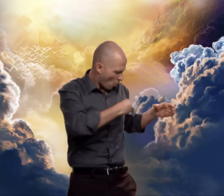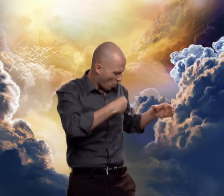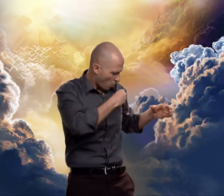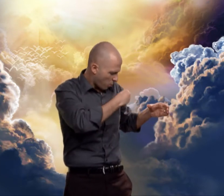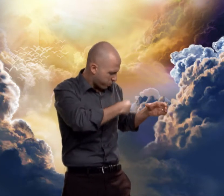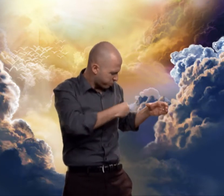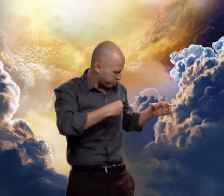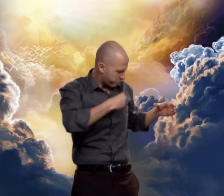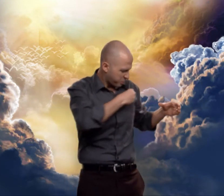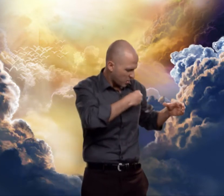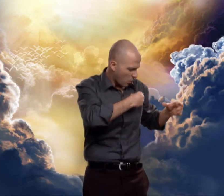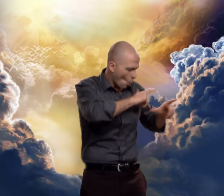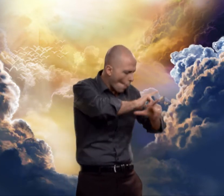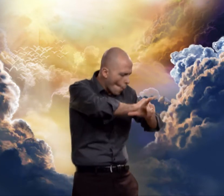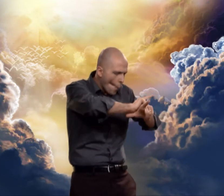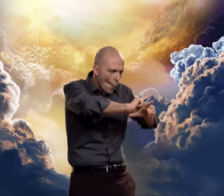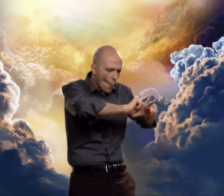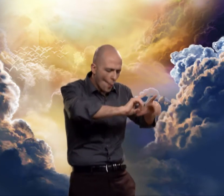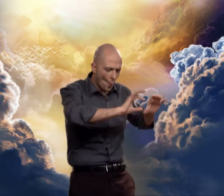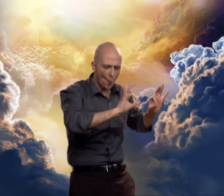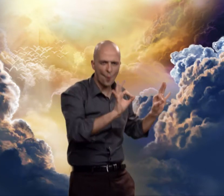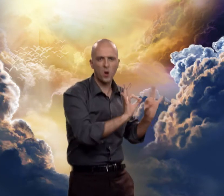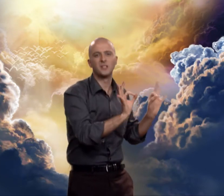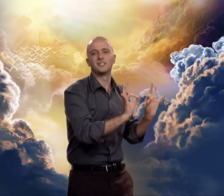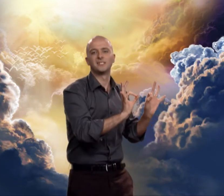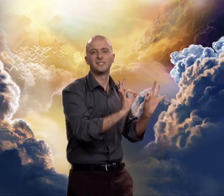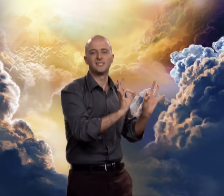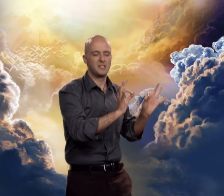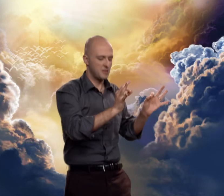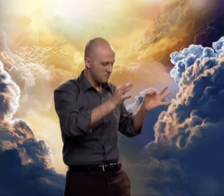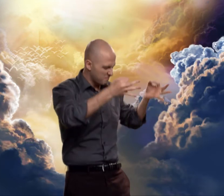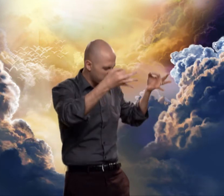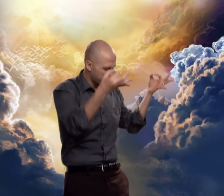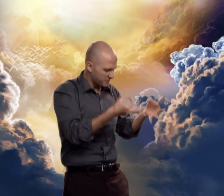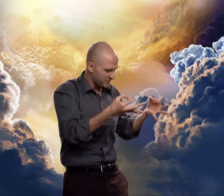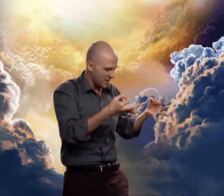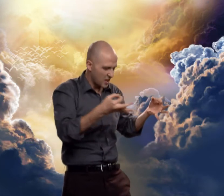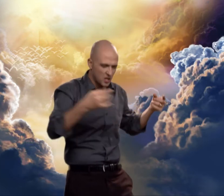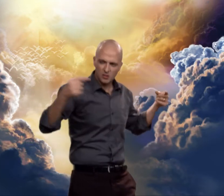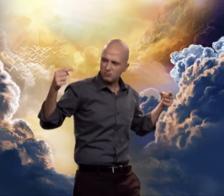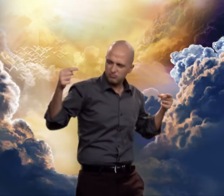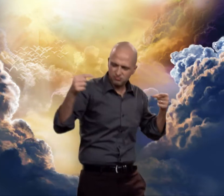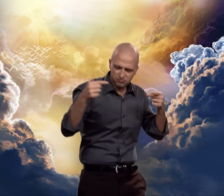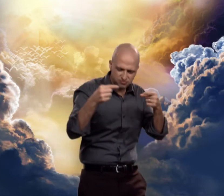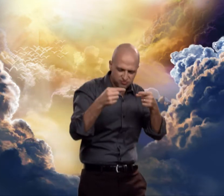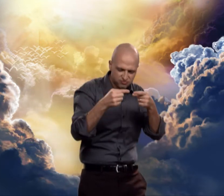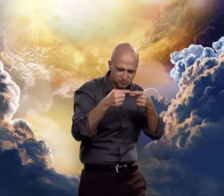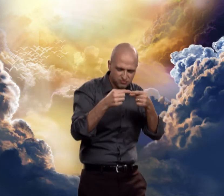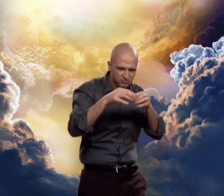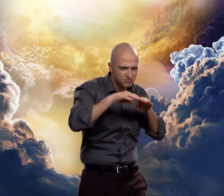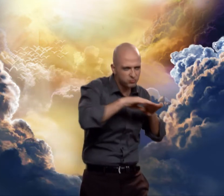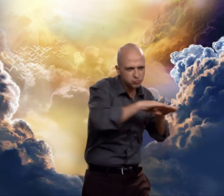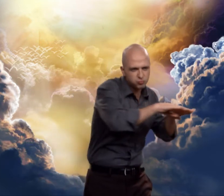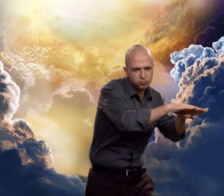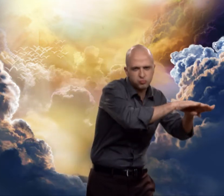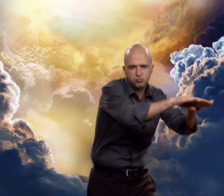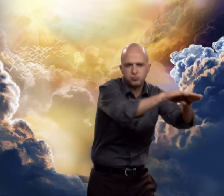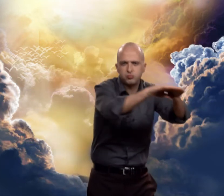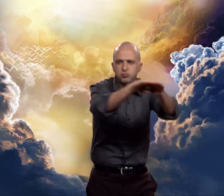de novo o paraíso do qual fora separado havia tanto tempo. A vida de Adão havia sido cheia de